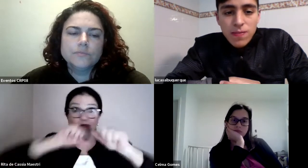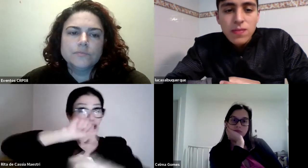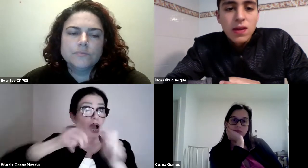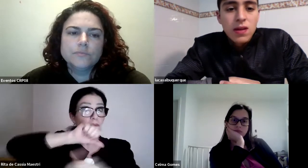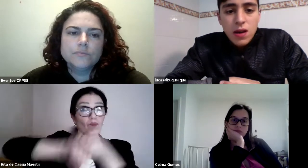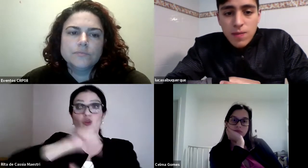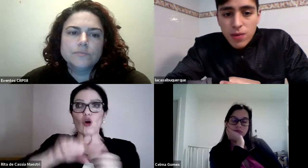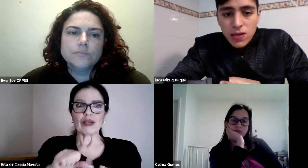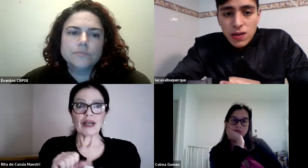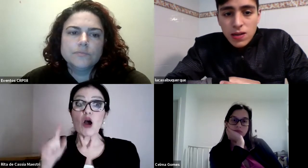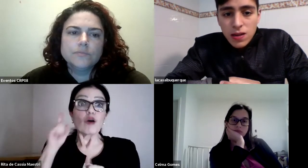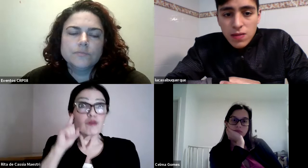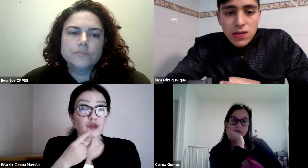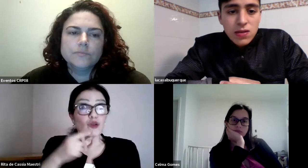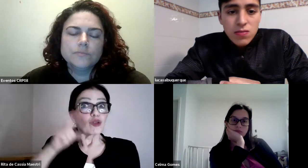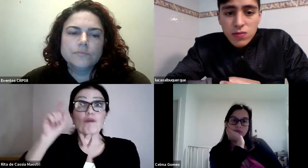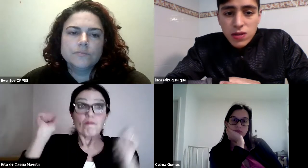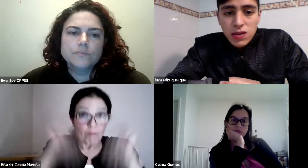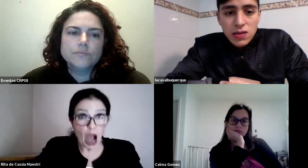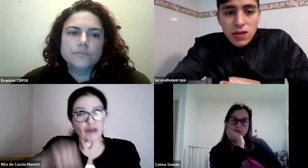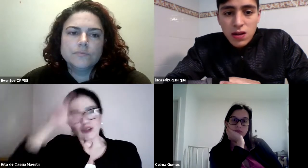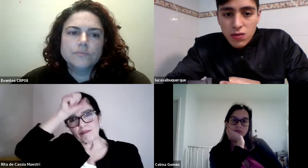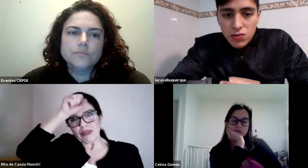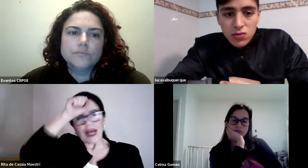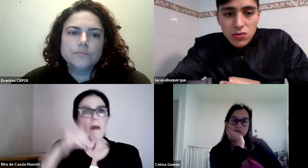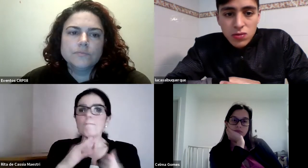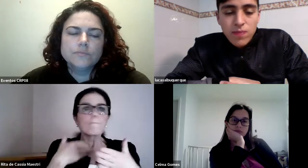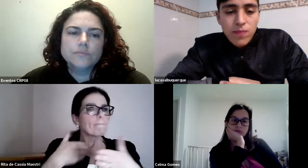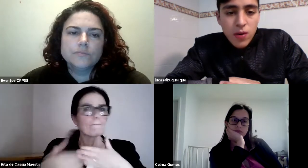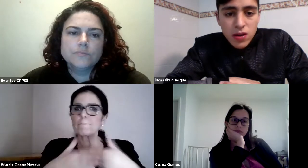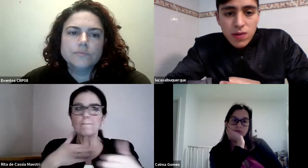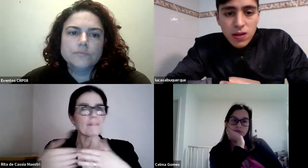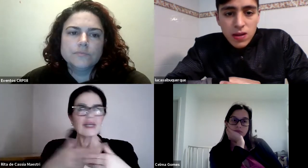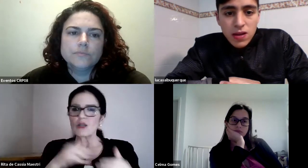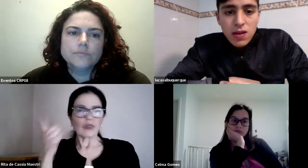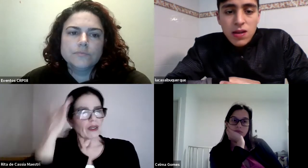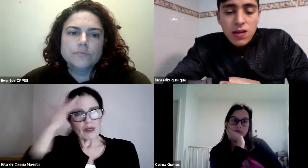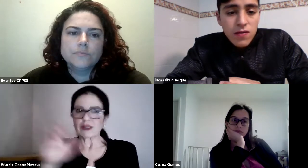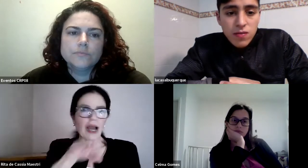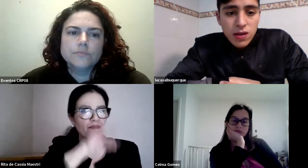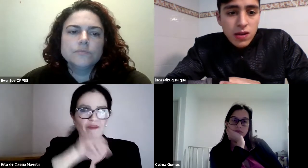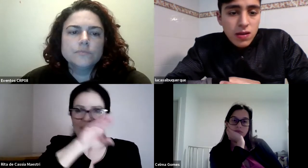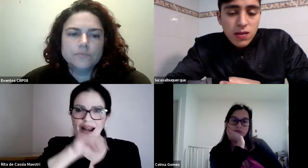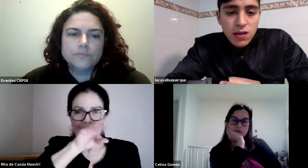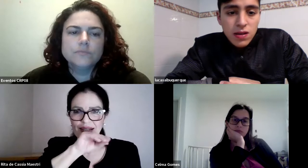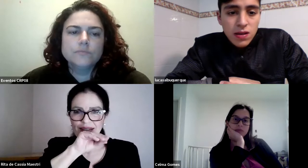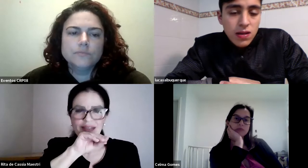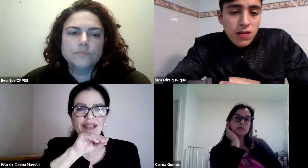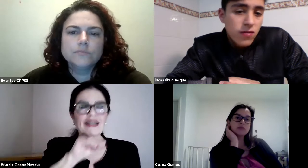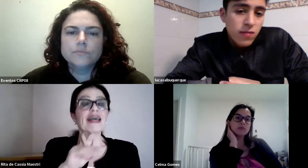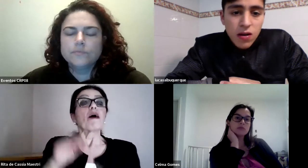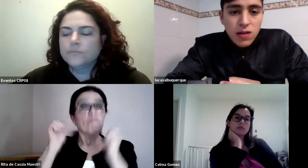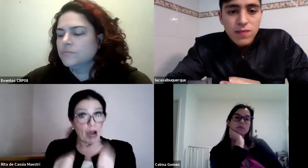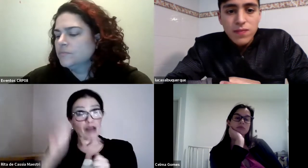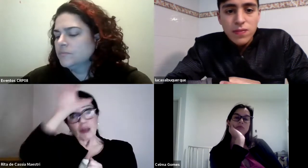normal. Após a lei de Libras, existe uma mudança, onde o surdo pode aprender da forma que lhe